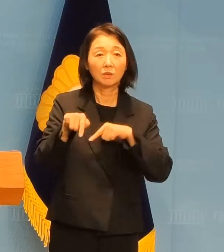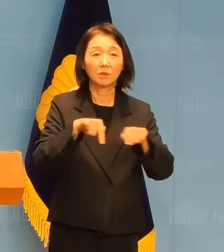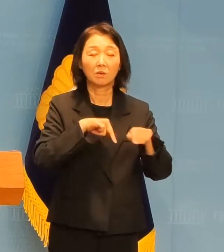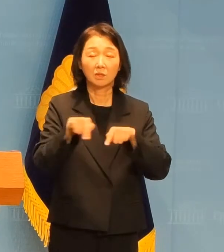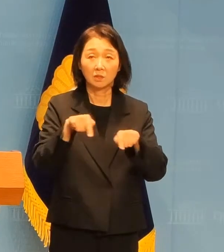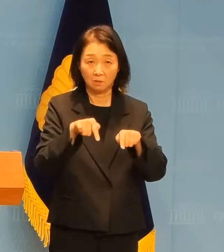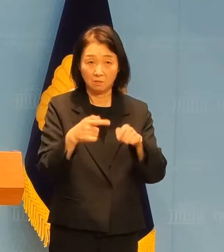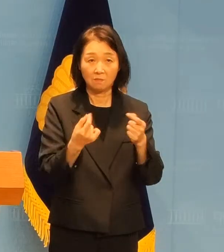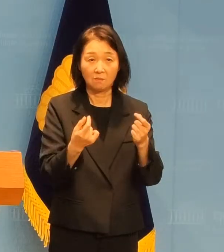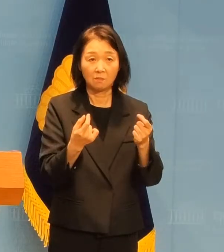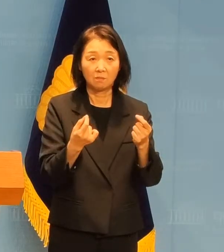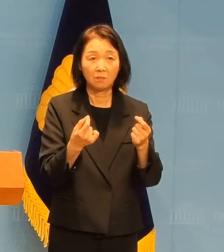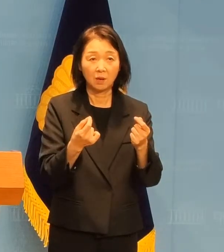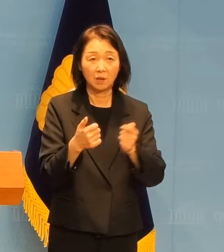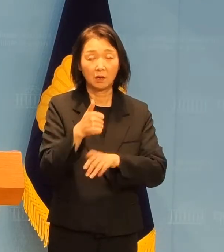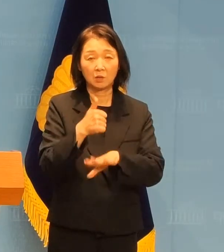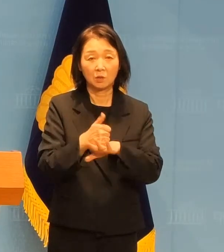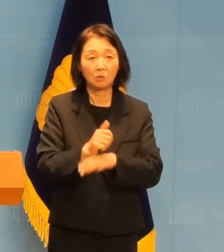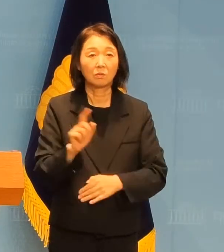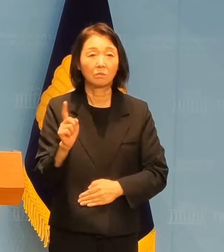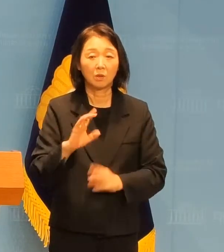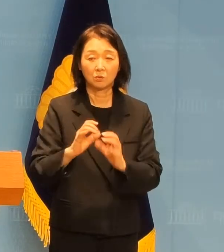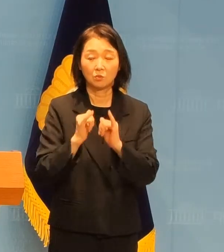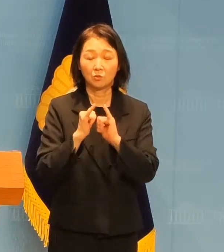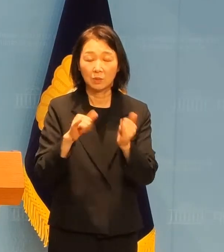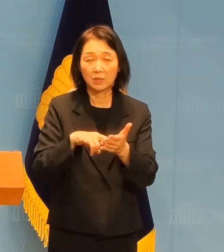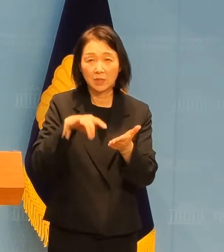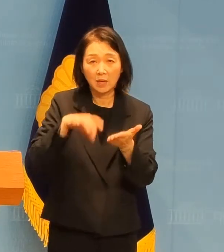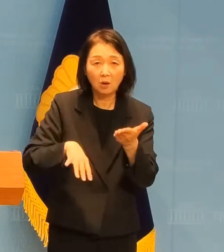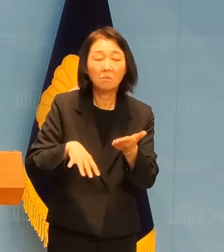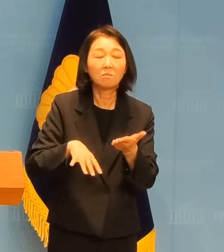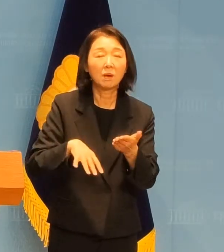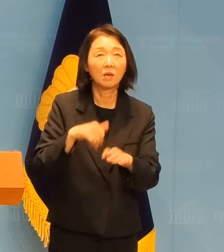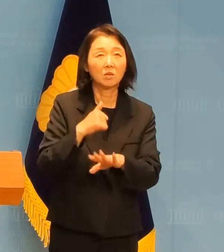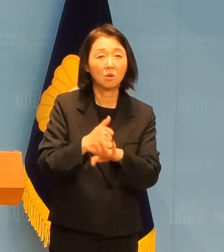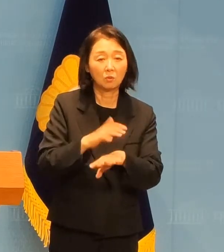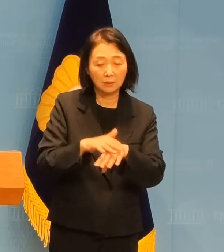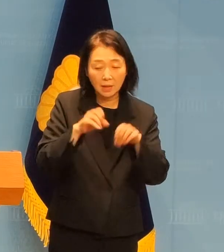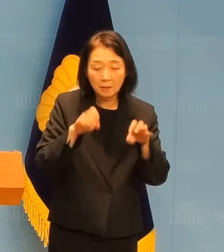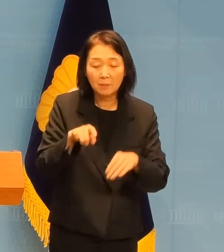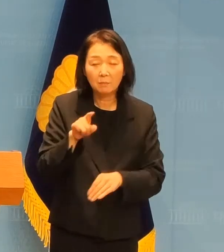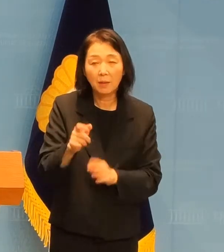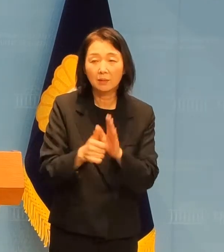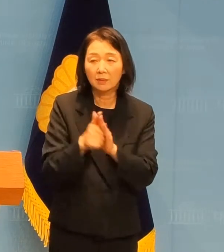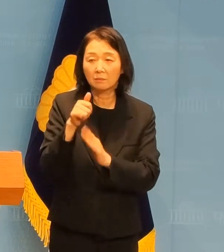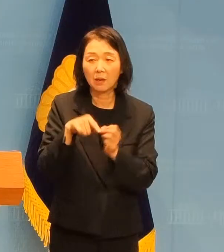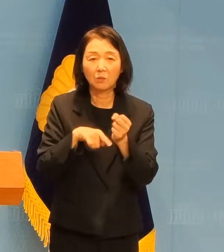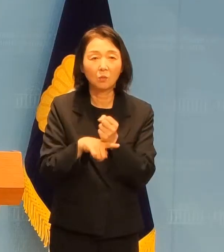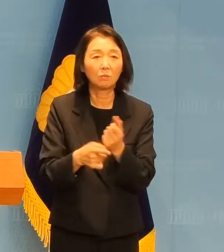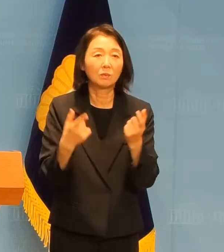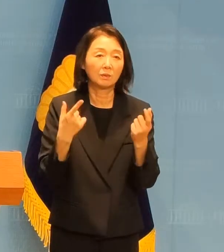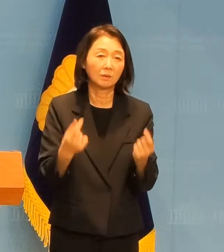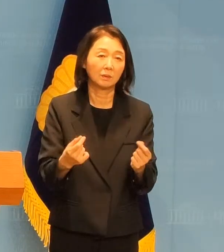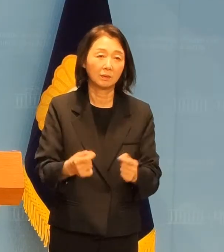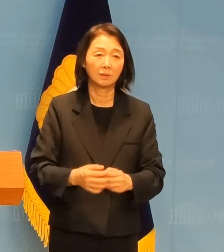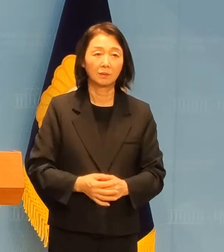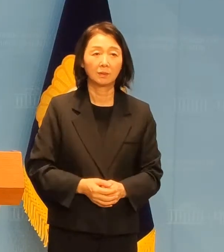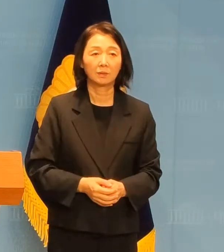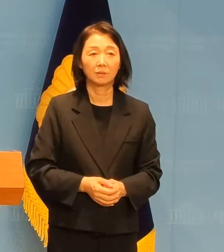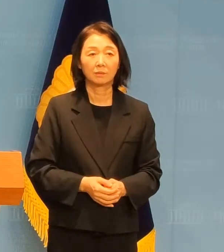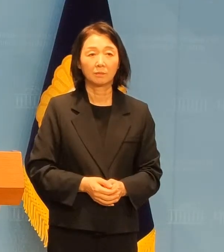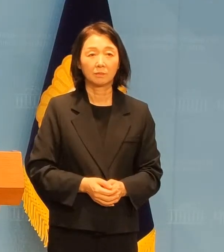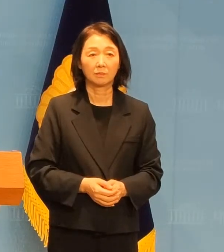이벤트가 결국은 국민 혈세를 허공에 흩뿌린 희망 고문으로 귀결될 것입니다.